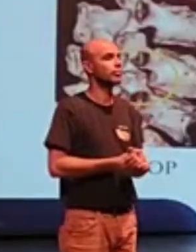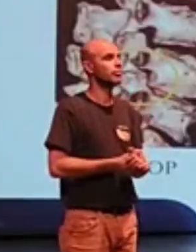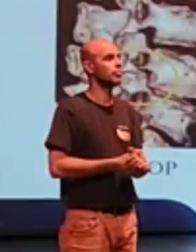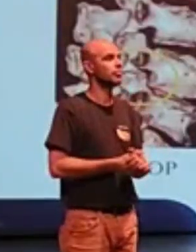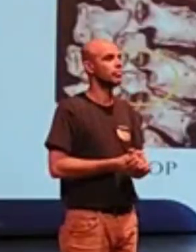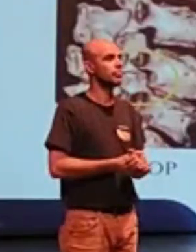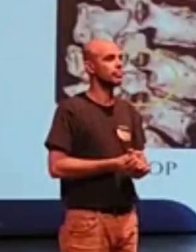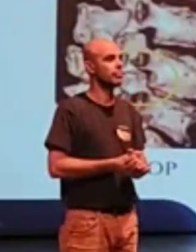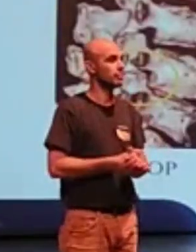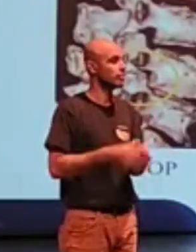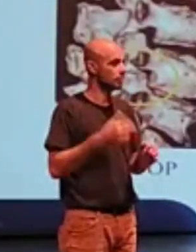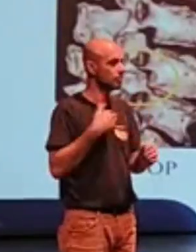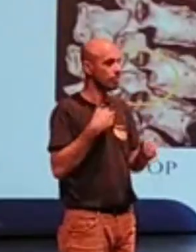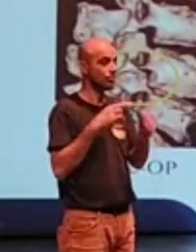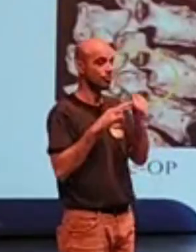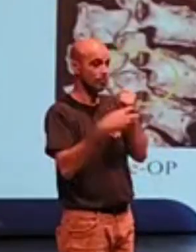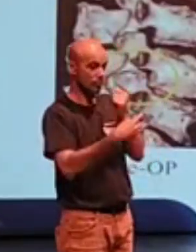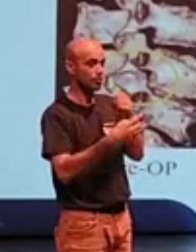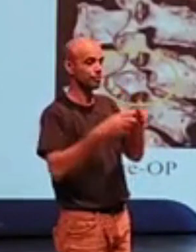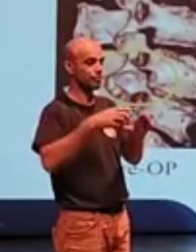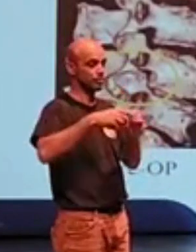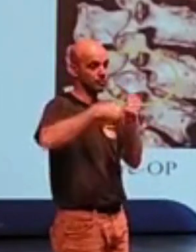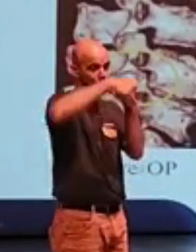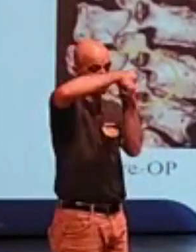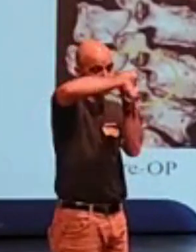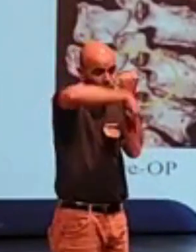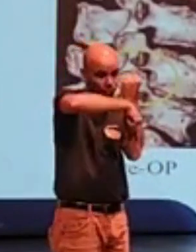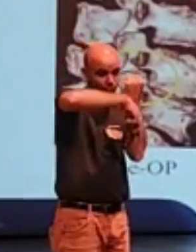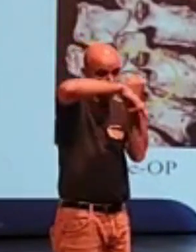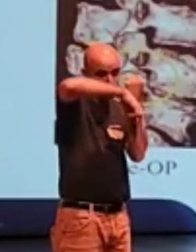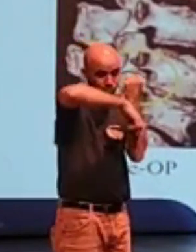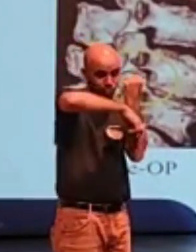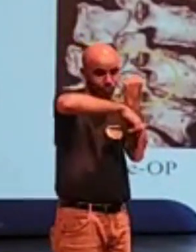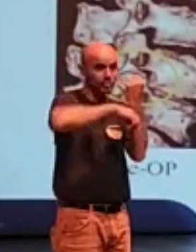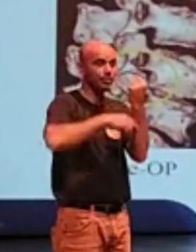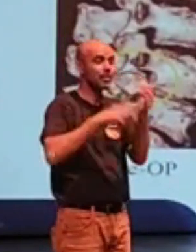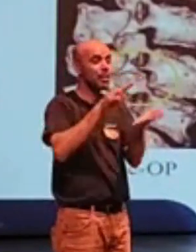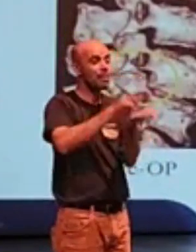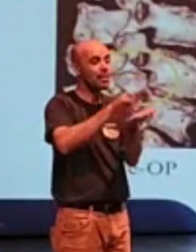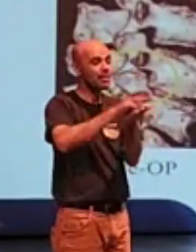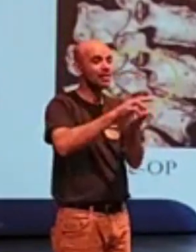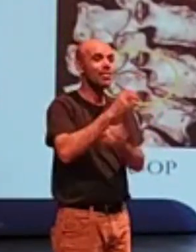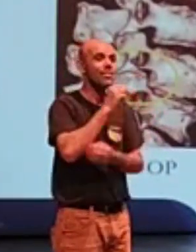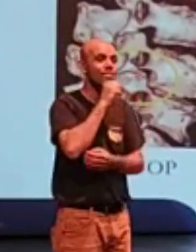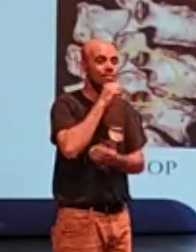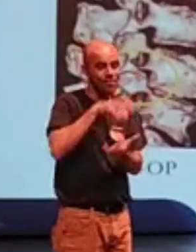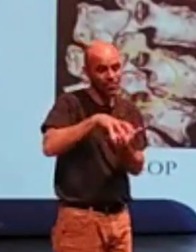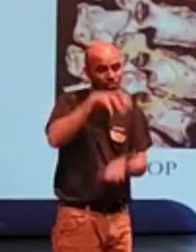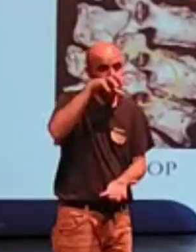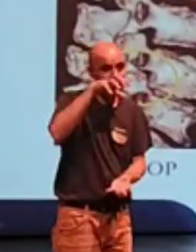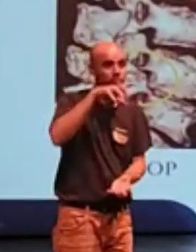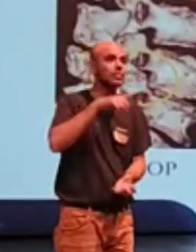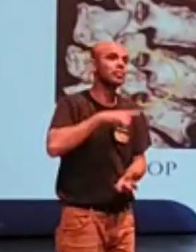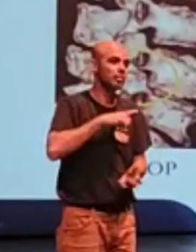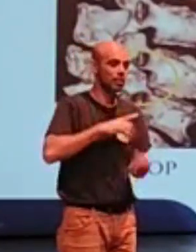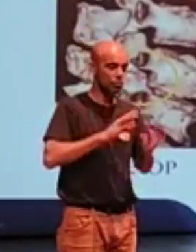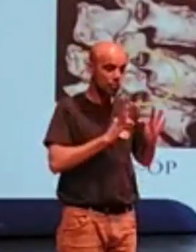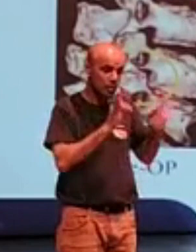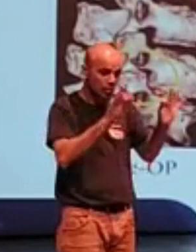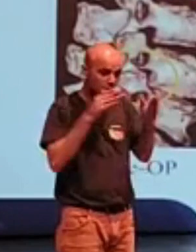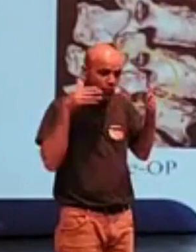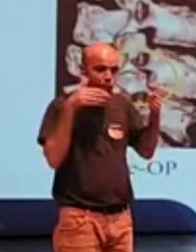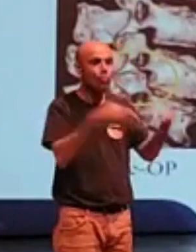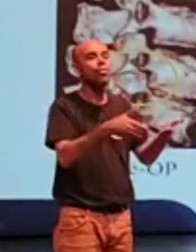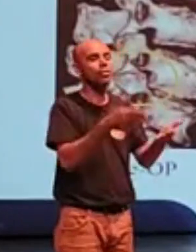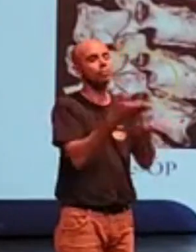Aqui é o que nós chamamos de foraminoplastia. No paciente idoso, sim, pacientes idosos. Nós hoje temos tecnologia